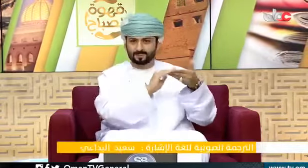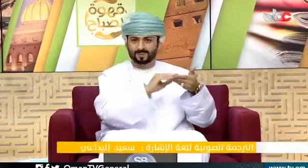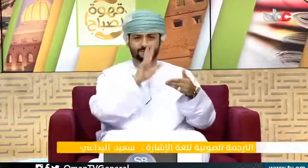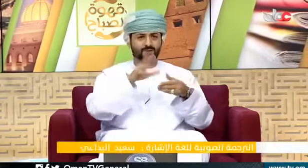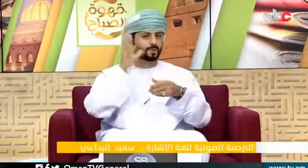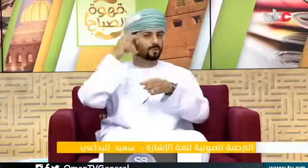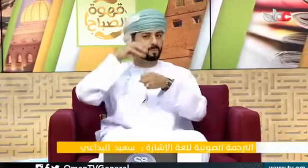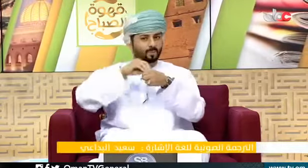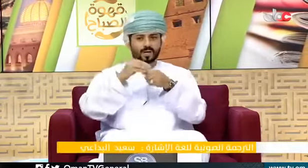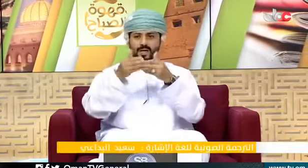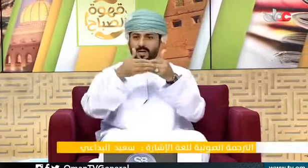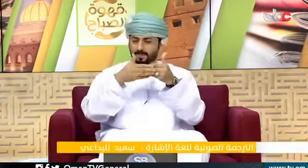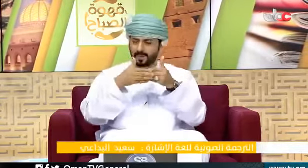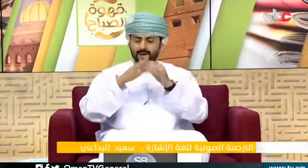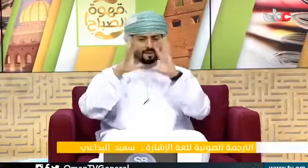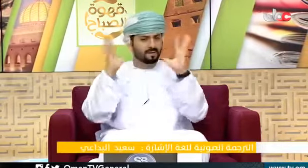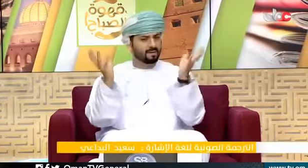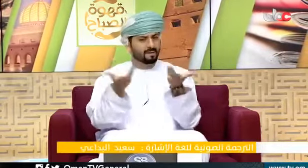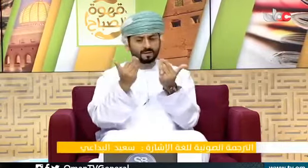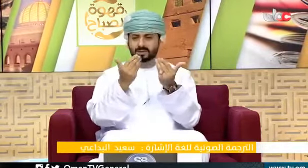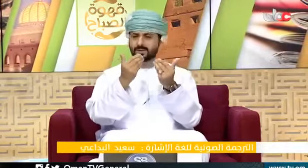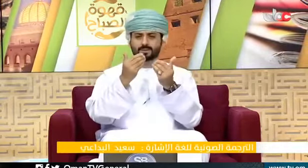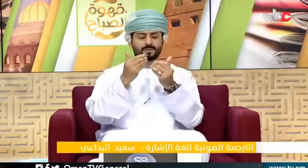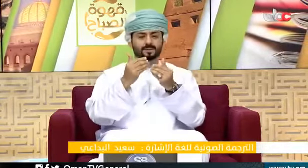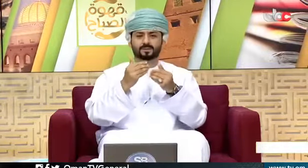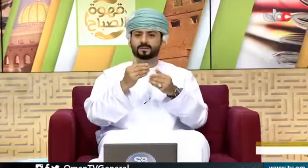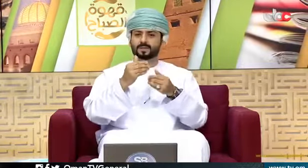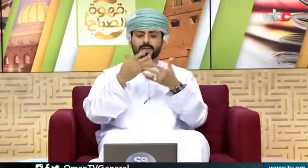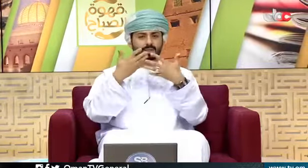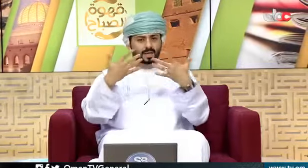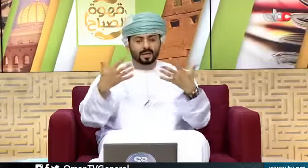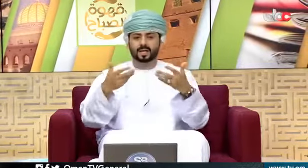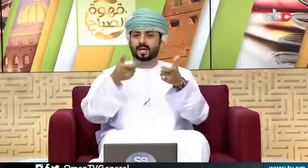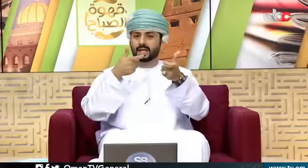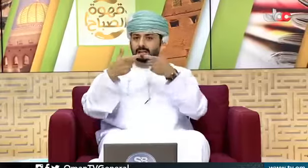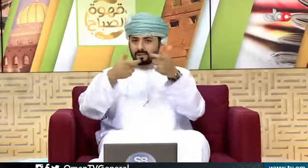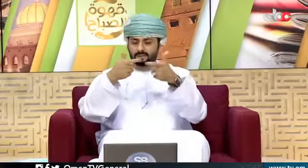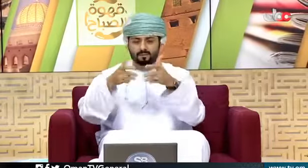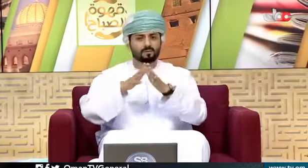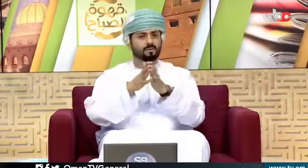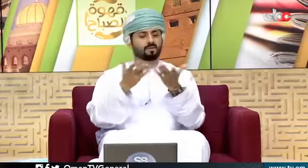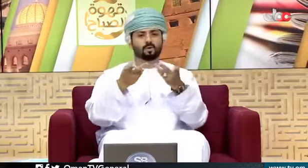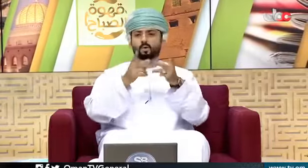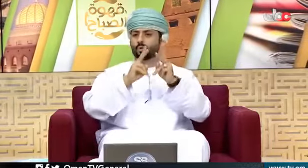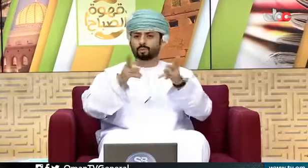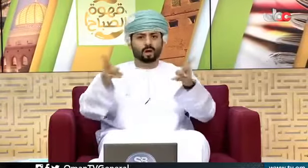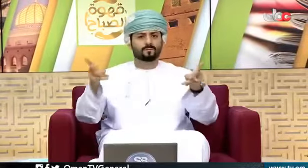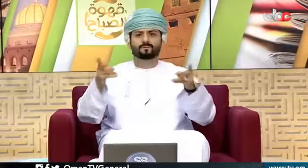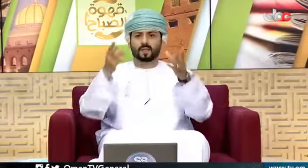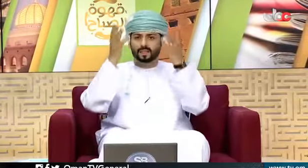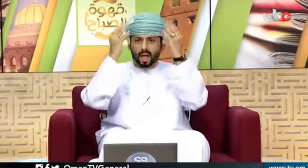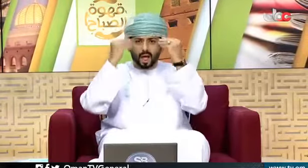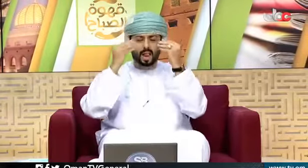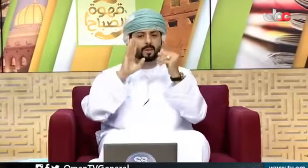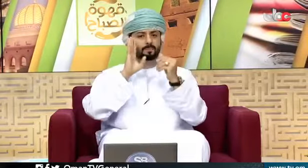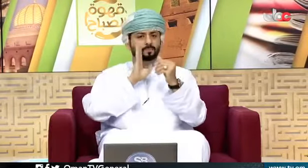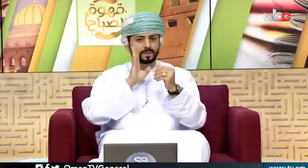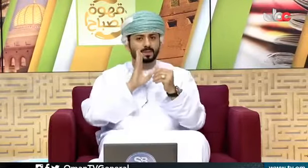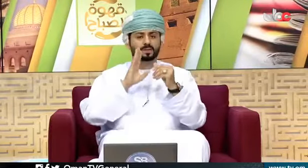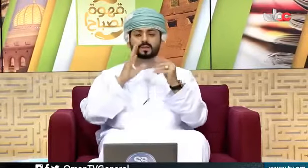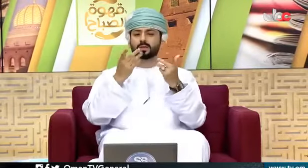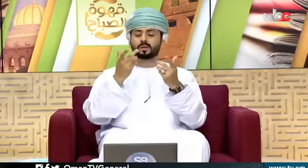السلطنة على ما يقدمونه مساعدات من خدمات لمختلف شرائح خاصة ذوي الإعاقة في مجال التقنية